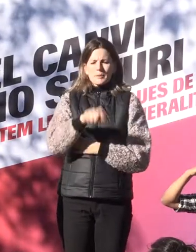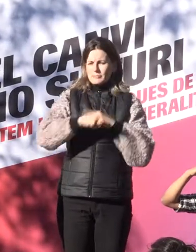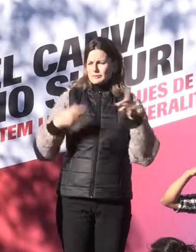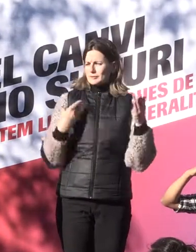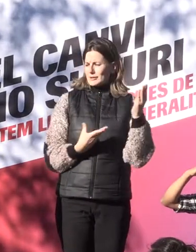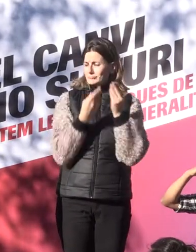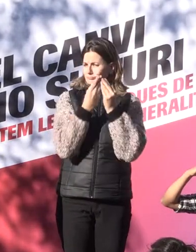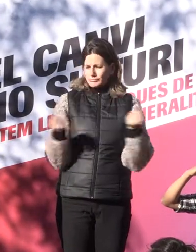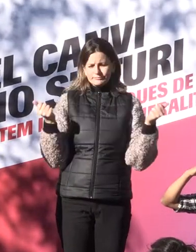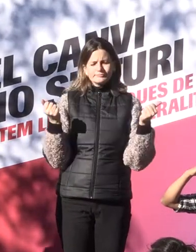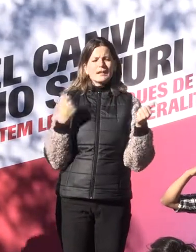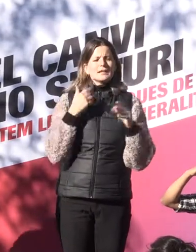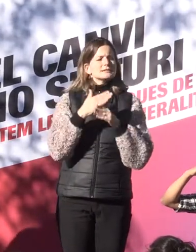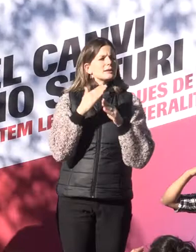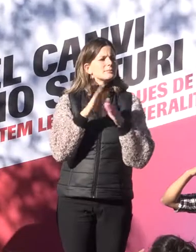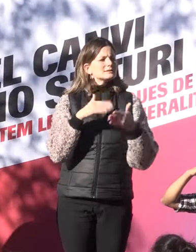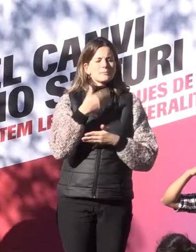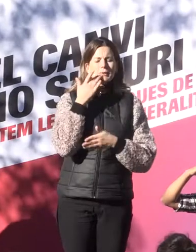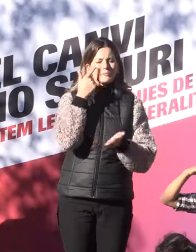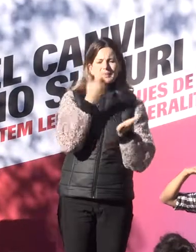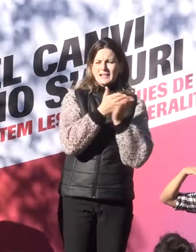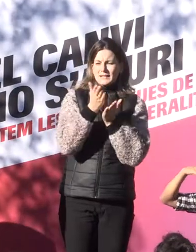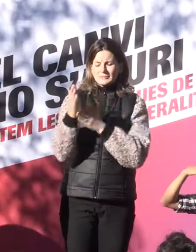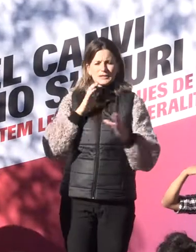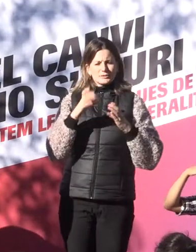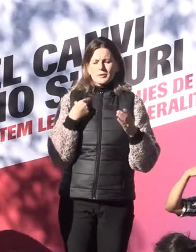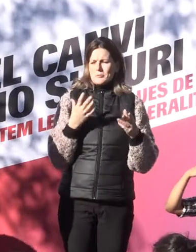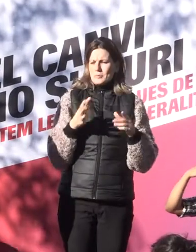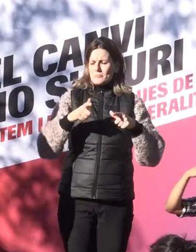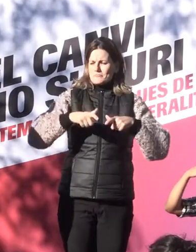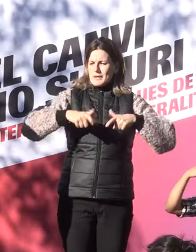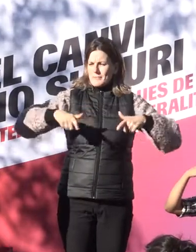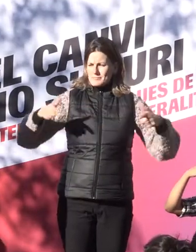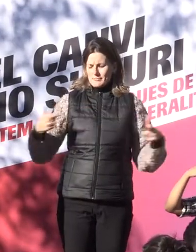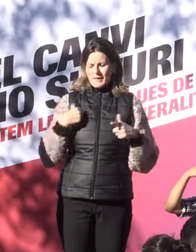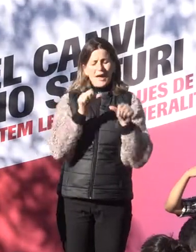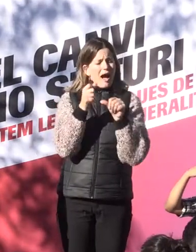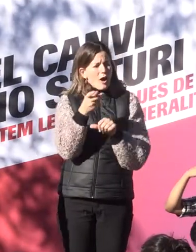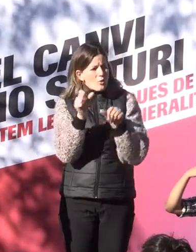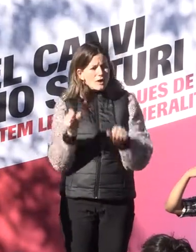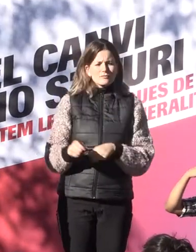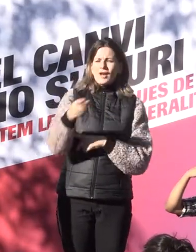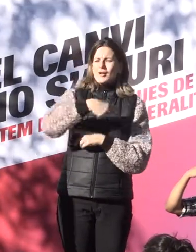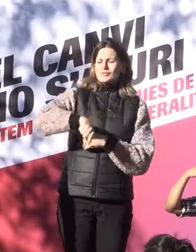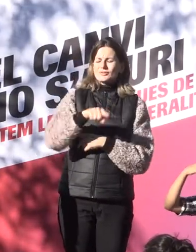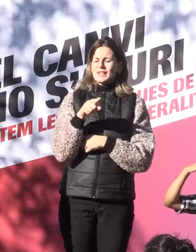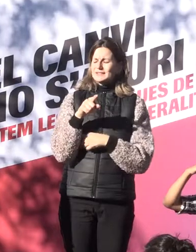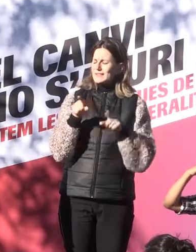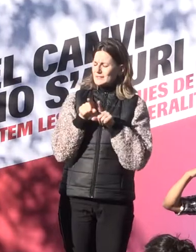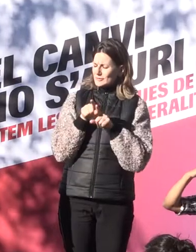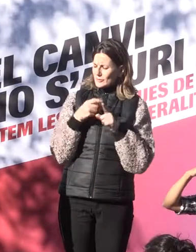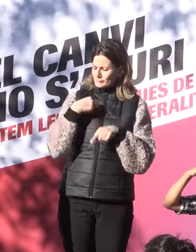y que cada día cuando vas abriendo los medios pues esto suma y bueno que de alguna manera nos hemos sentido acogidos